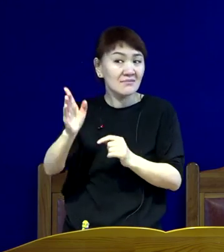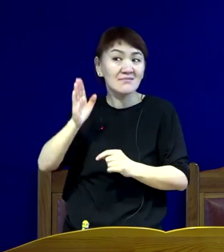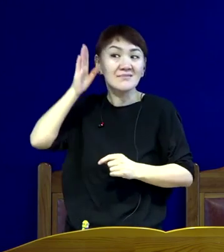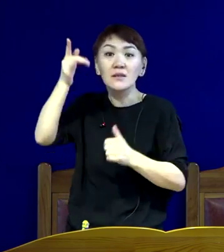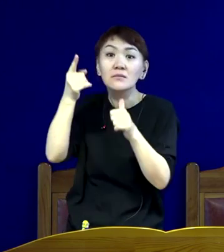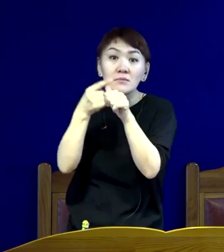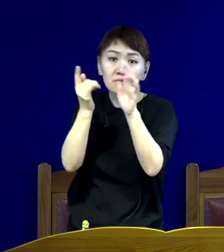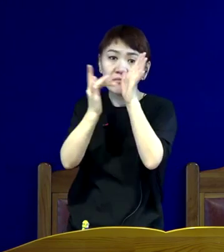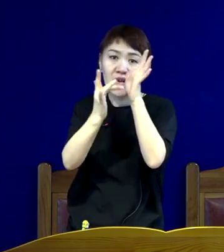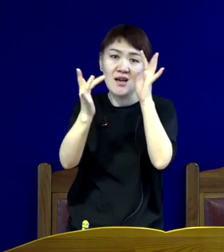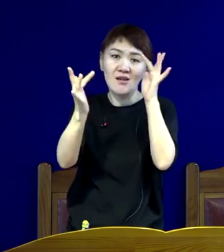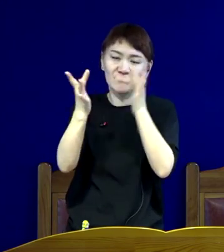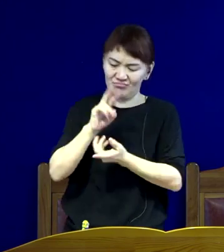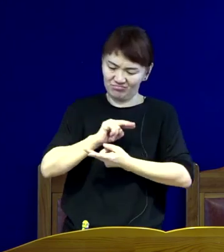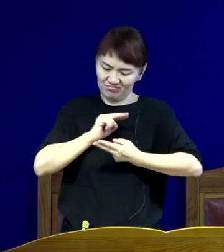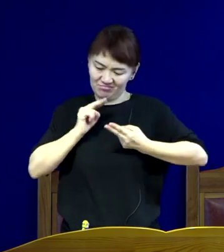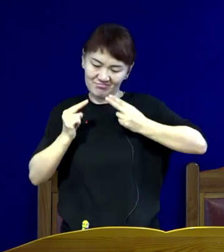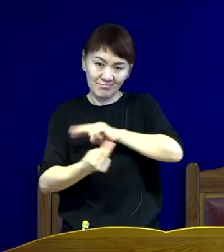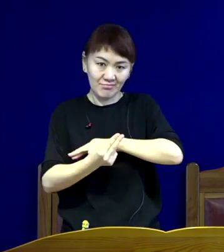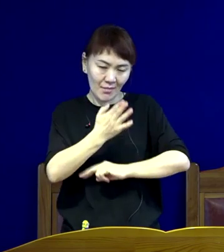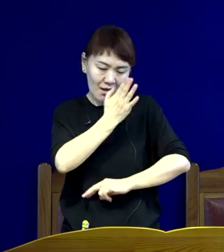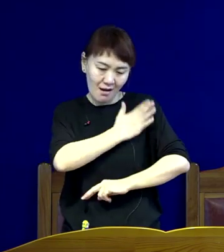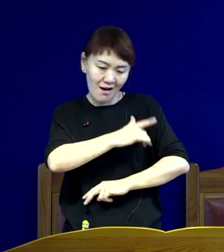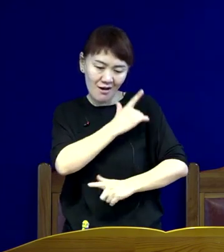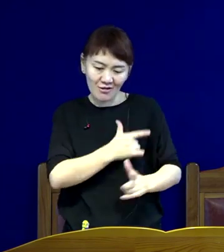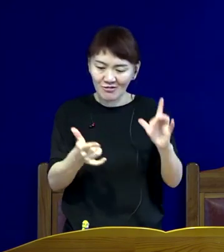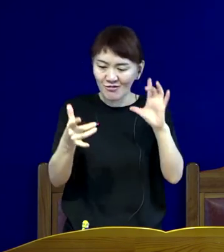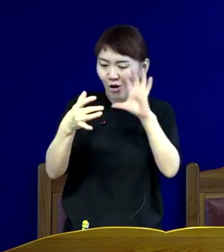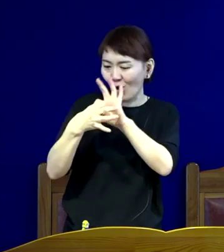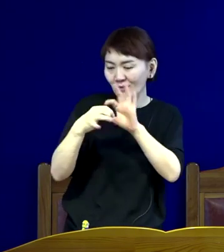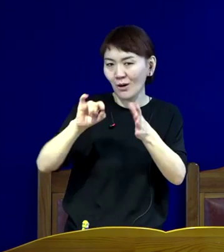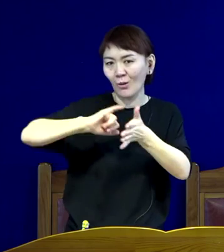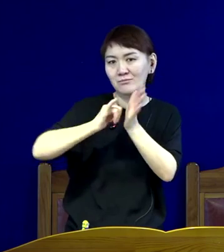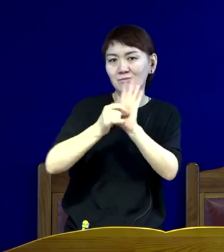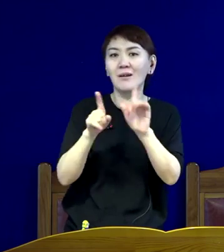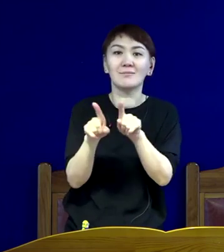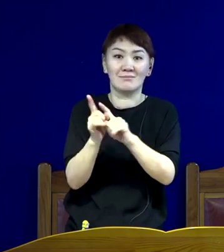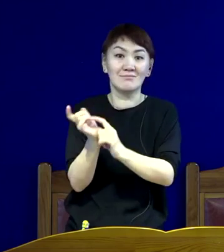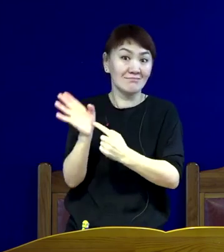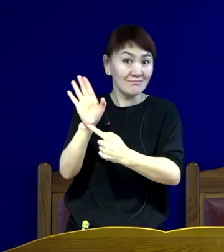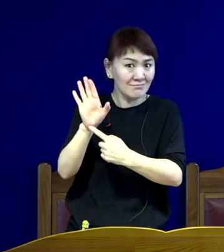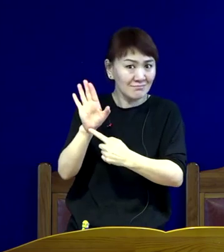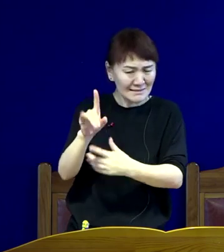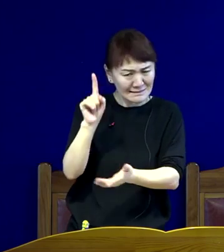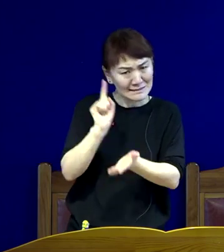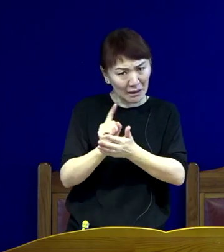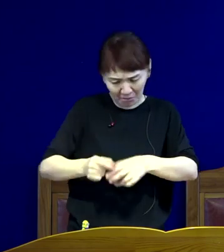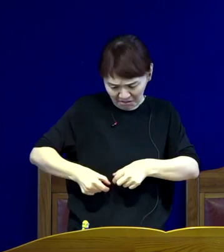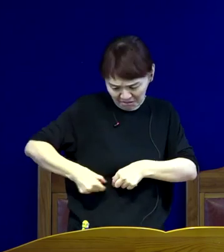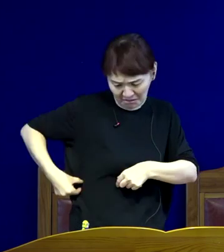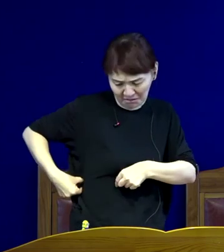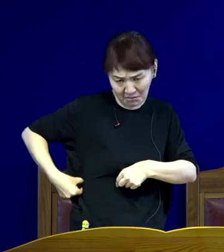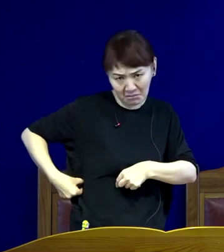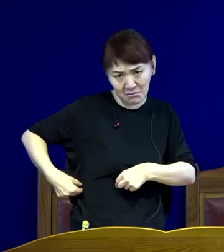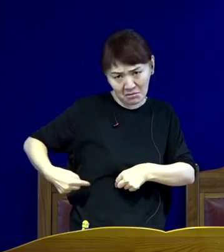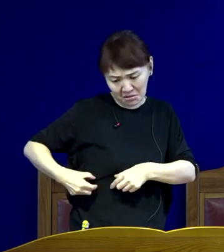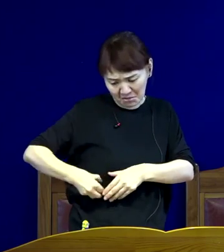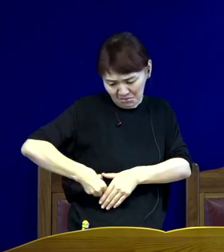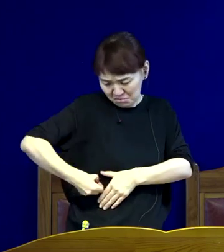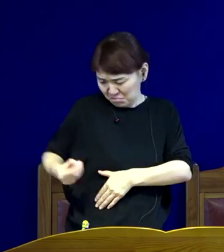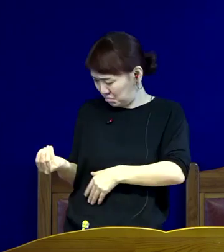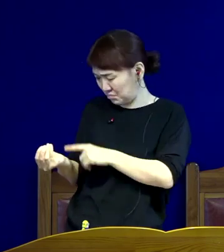дамжуулан хайрын объект нь бий болно гэдгийг хэлж өгөөд за үүний дараа яагаад заавал хавиргуй гэвэл нэгэн